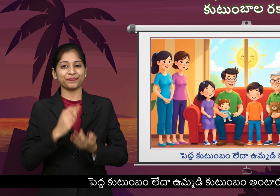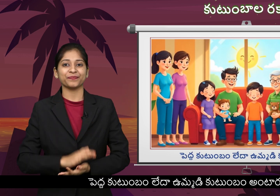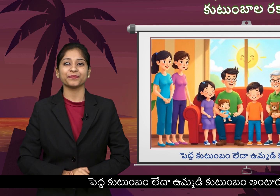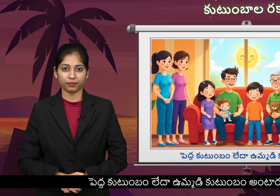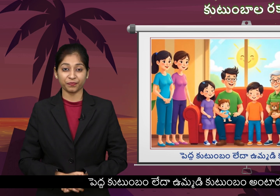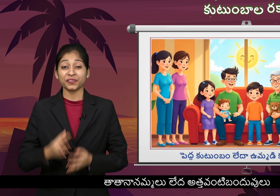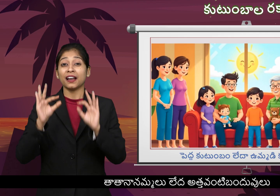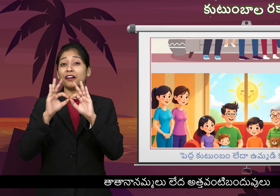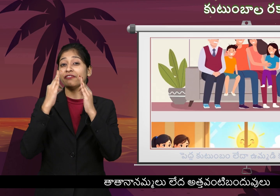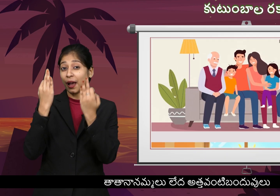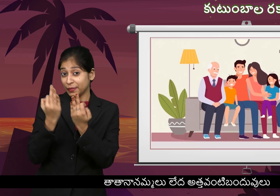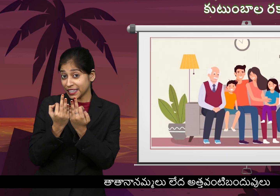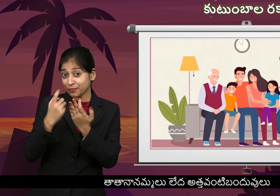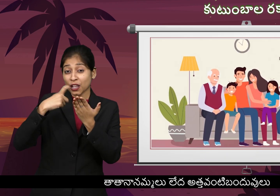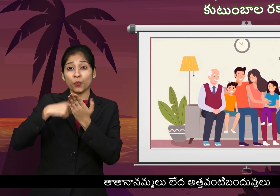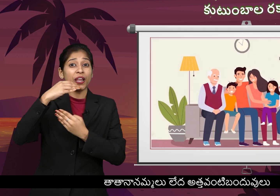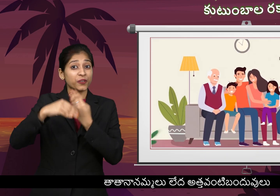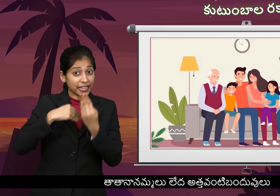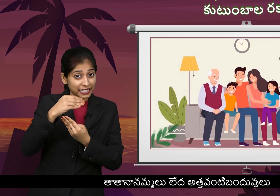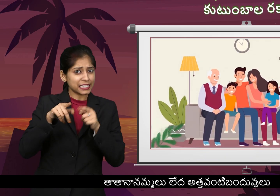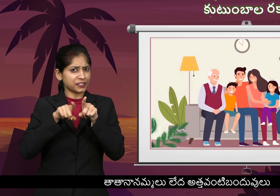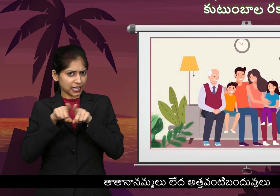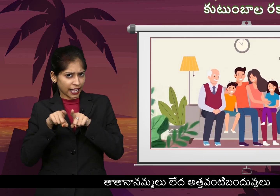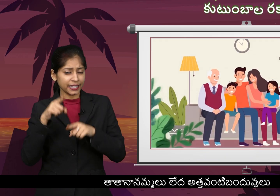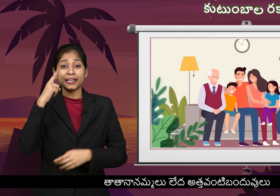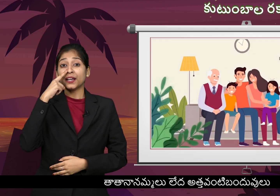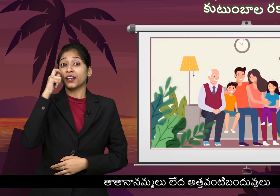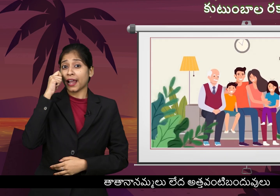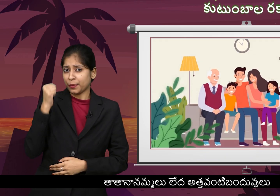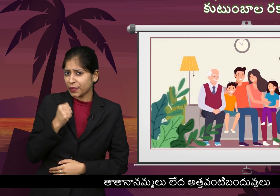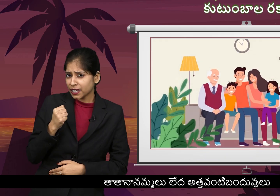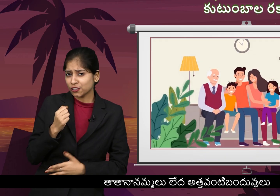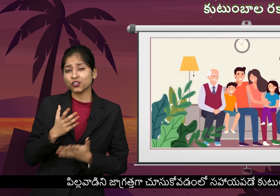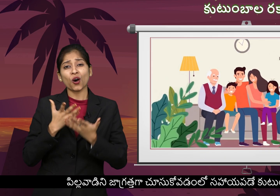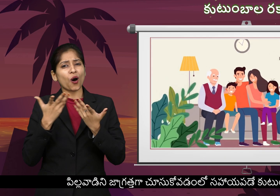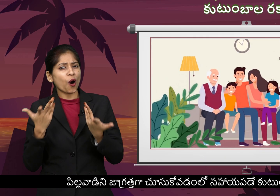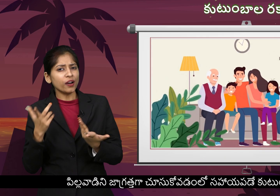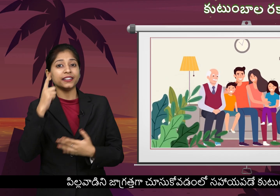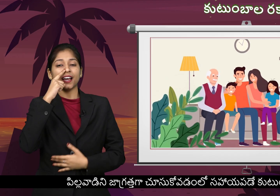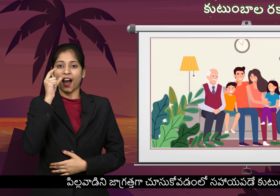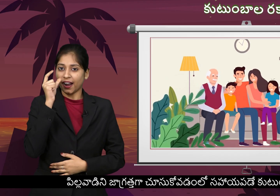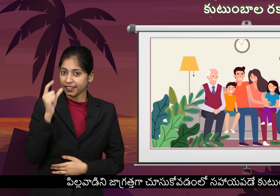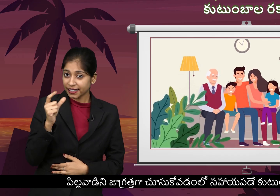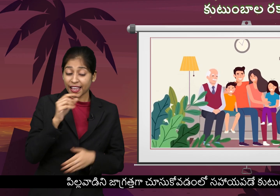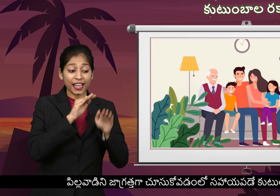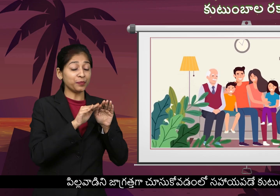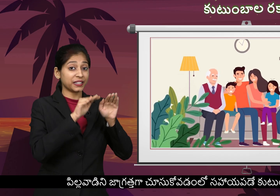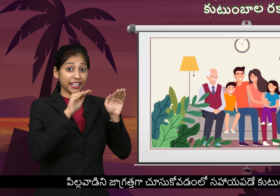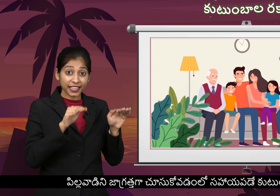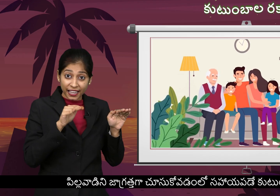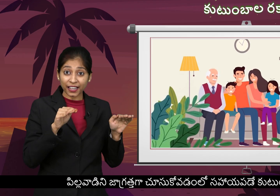అంటారు. తాతా నానమ్మలు లేదా అత్త వంటి బంధువులు పిల్లవాడిని